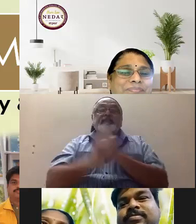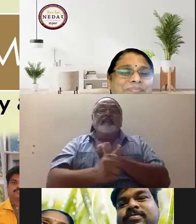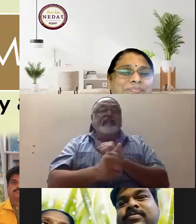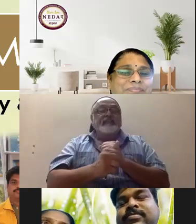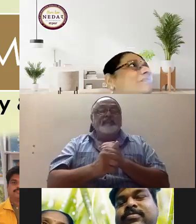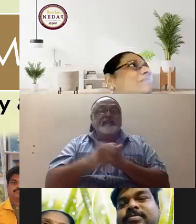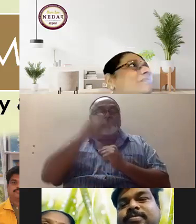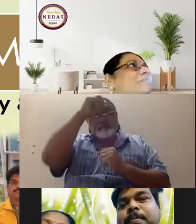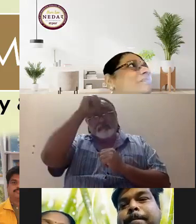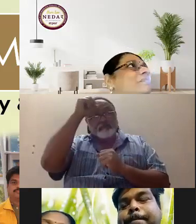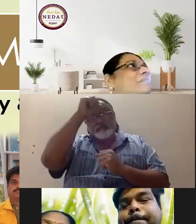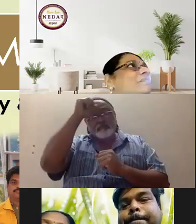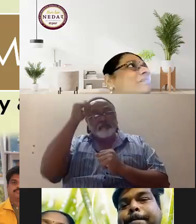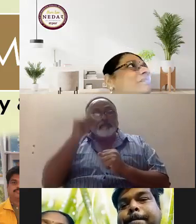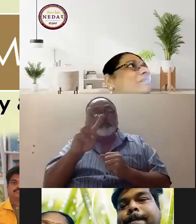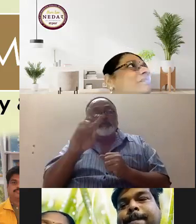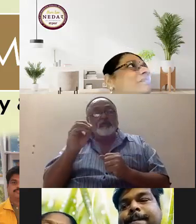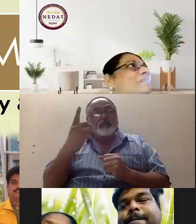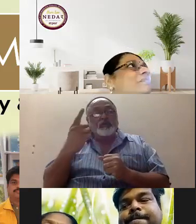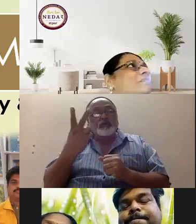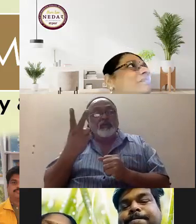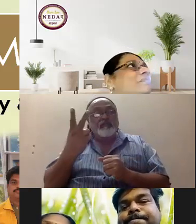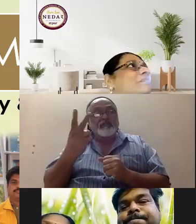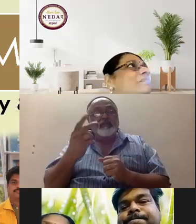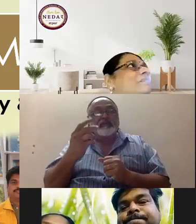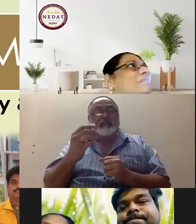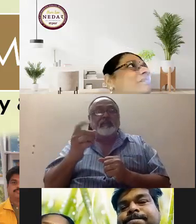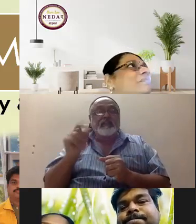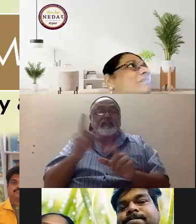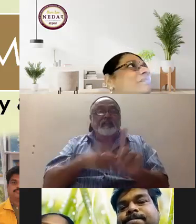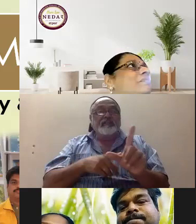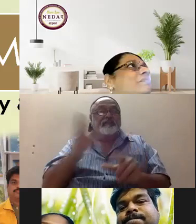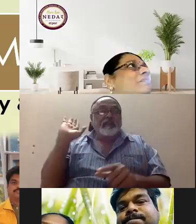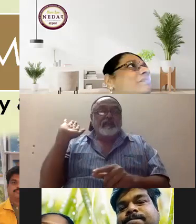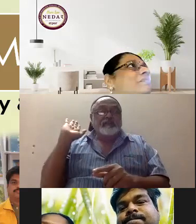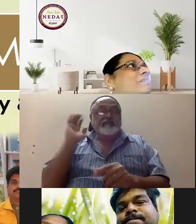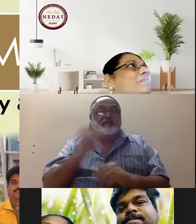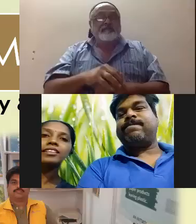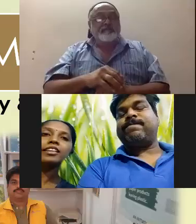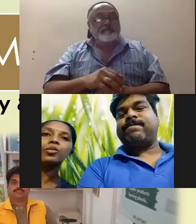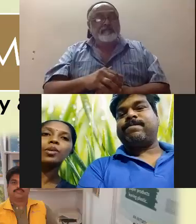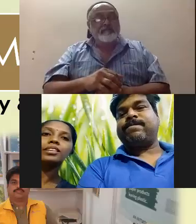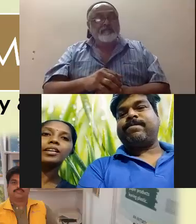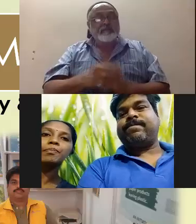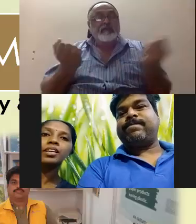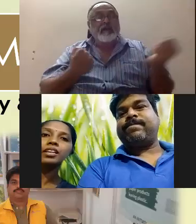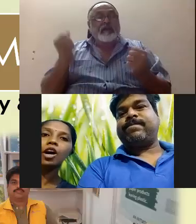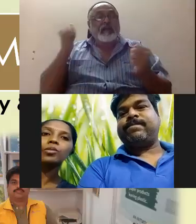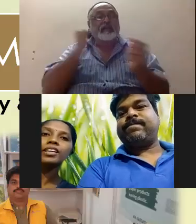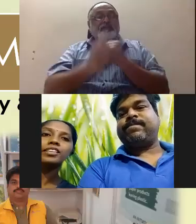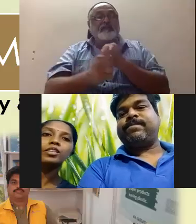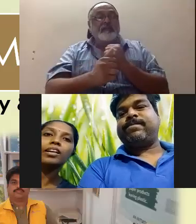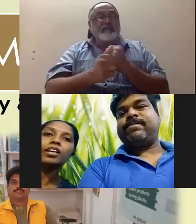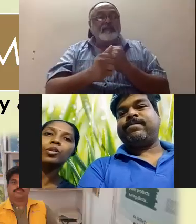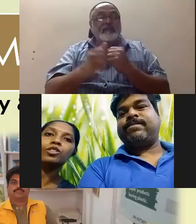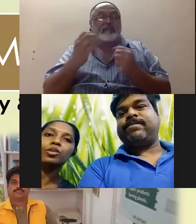in 2012, nine years ago. So, car accident हुआ था। Now he